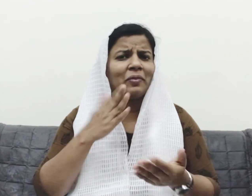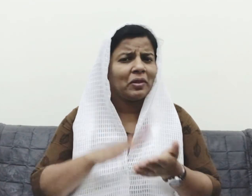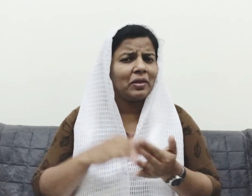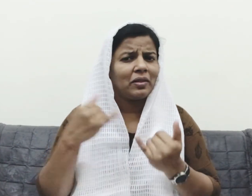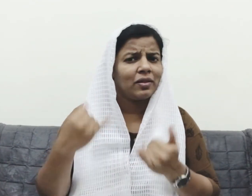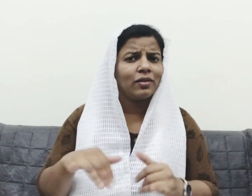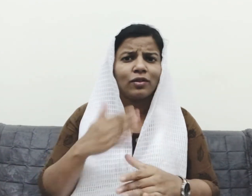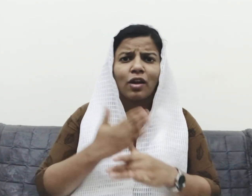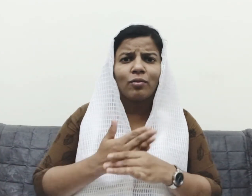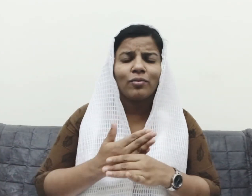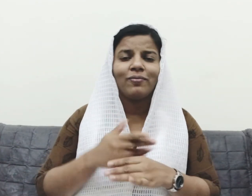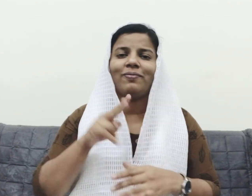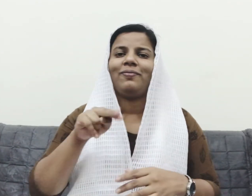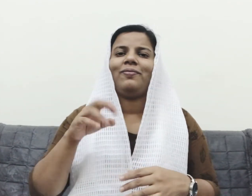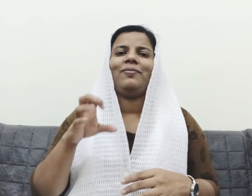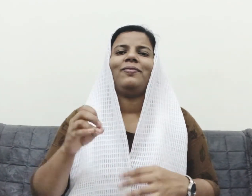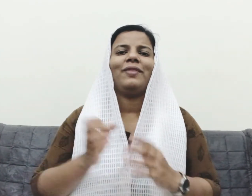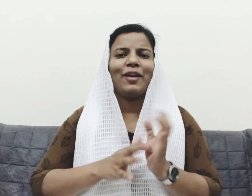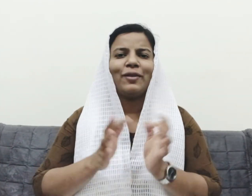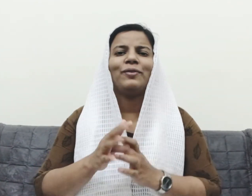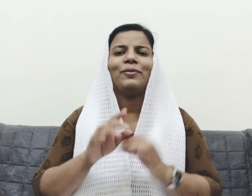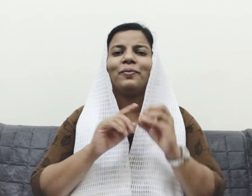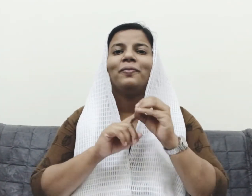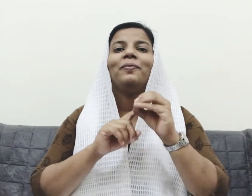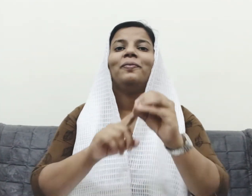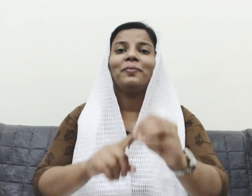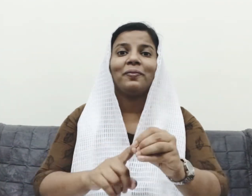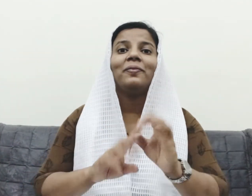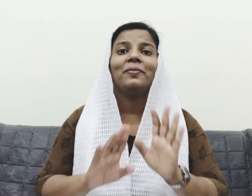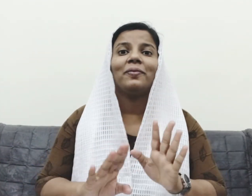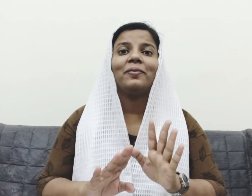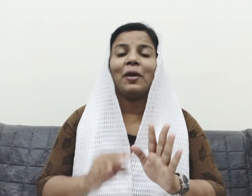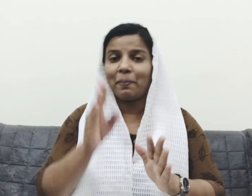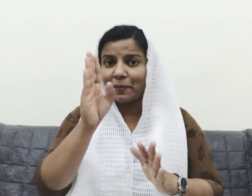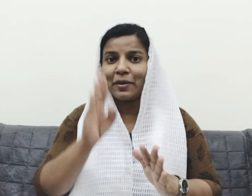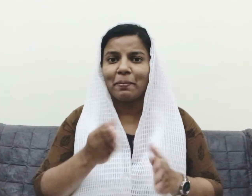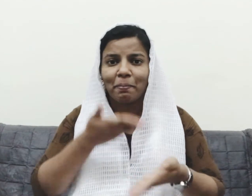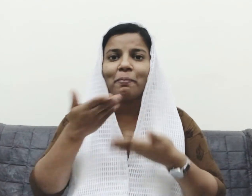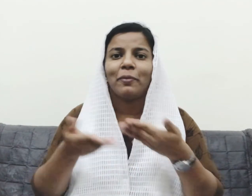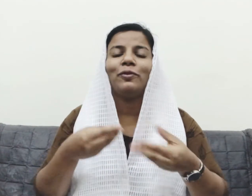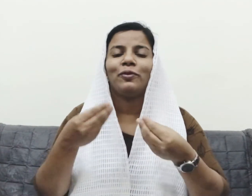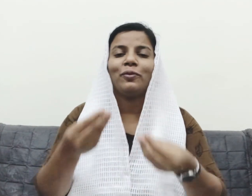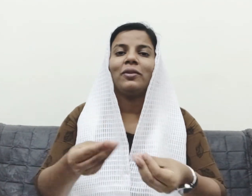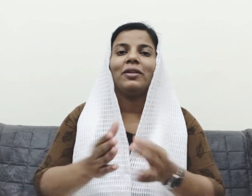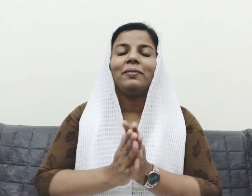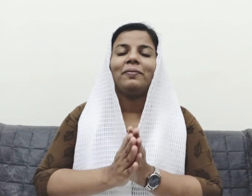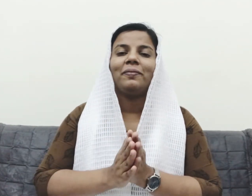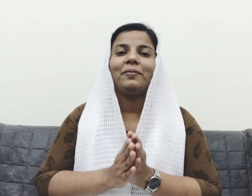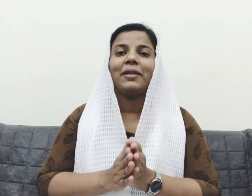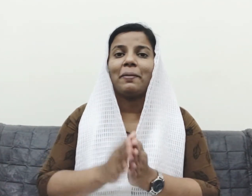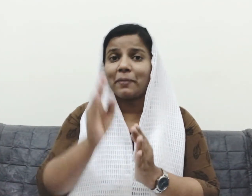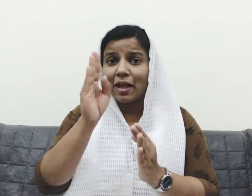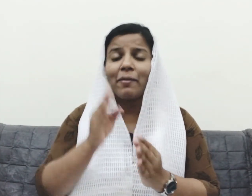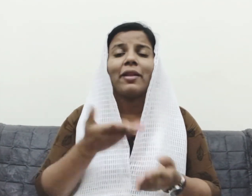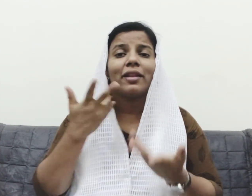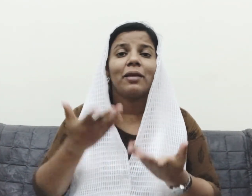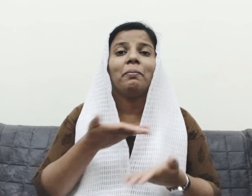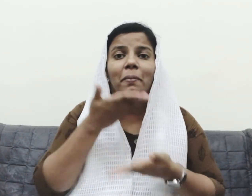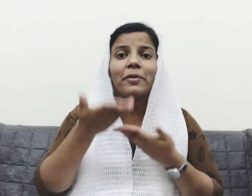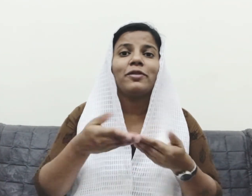എന്തെങ്കിലും കാര്യം നമ്മൾ ചെയ്യുമോ എന്നാണ് കർത്താവ് നമ്മളോട് ചോദിക്കുന്നത്. പിതാവിനെ നമുക്ക് ഇൻട്രൊഡ്യൂസ് ചെയ്ത് തരിക, പിതാവിനെ നമുക്ക് പരിചയപ്പെടുത്തി തരിക. പലരുടെയും